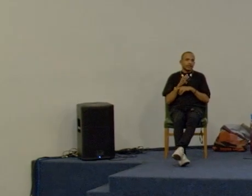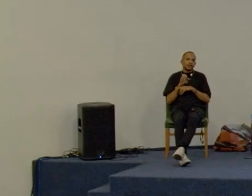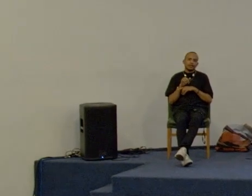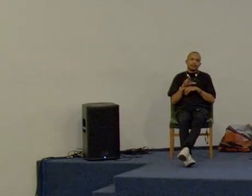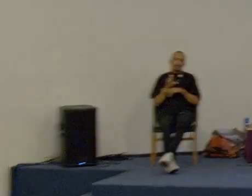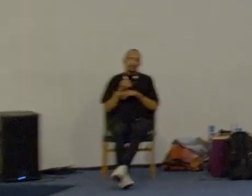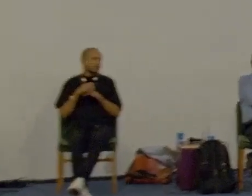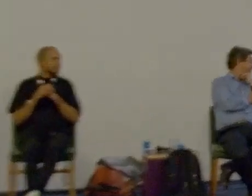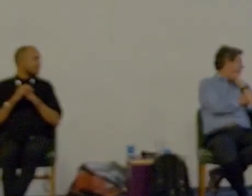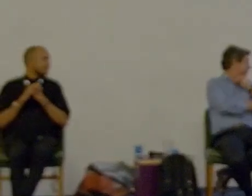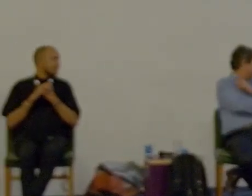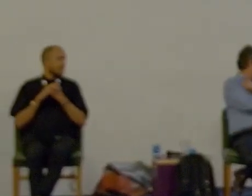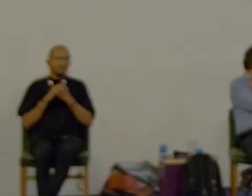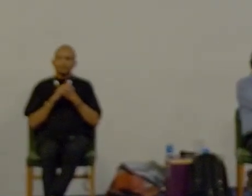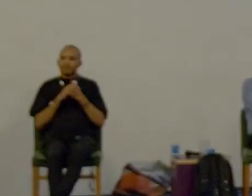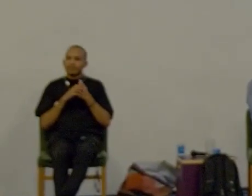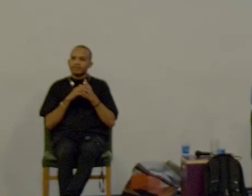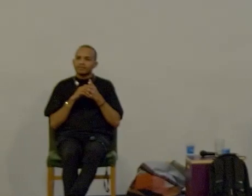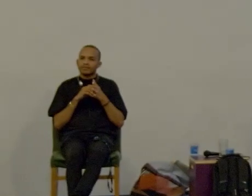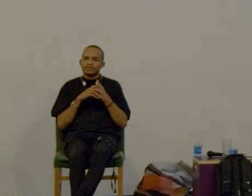quer começar?